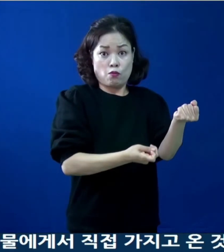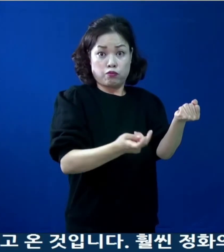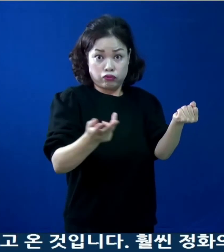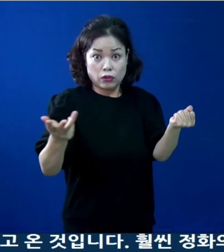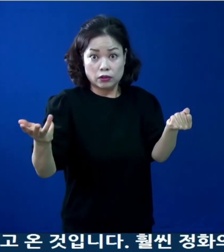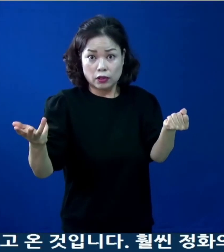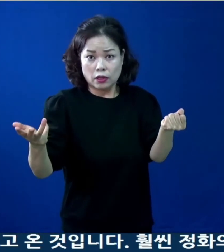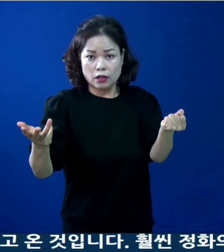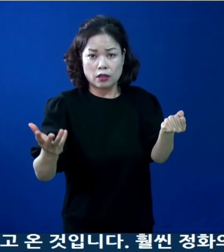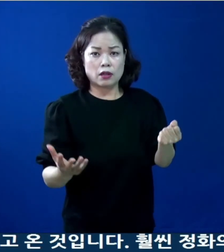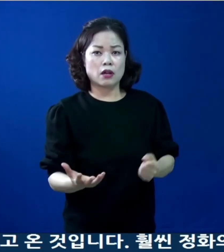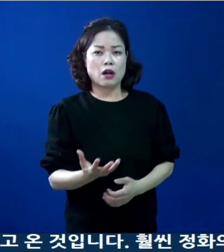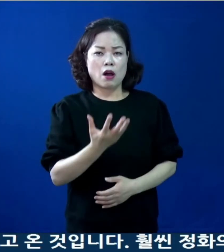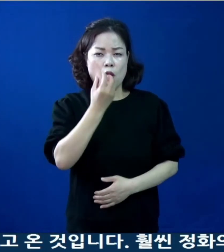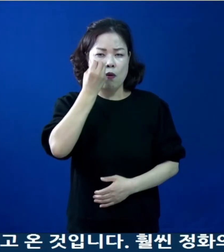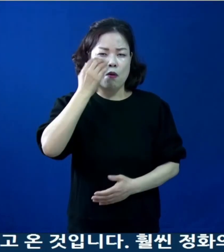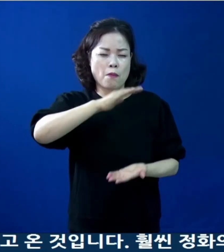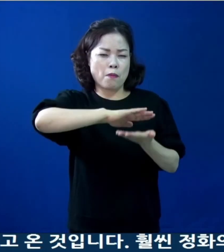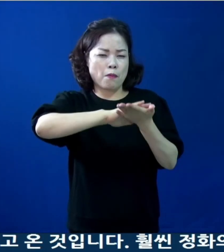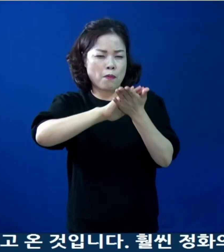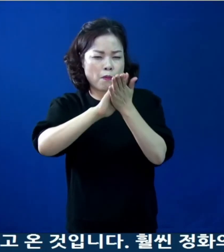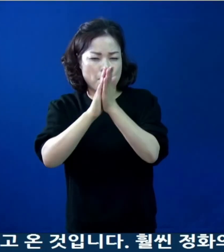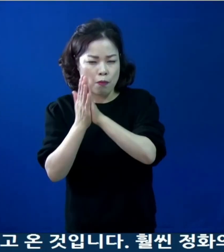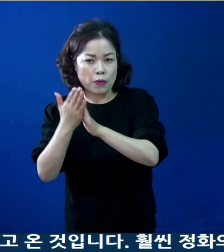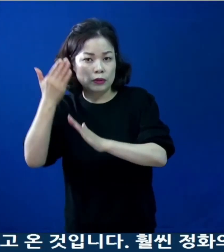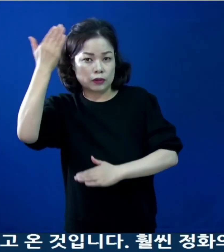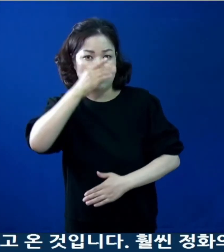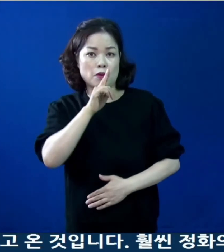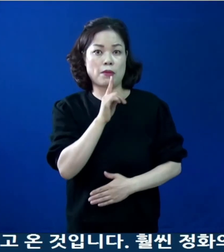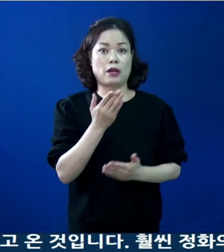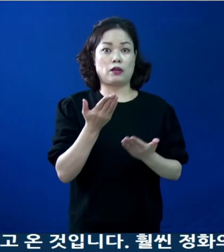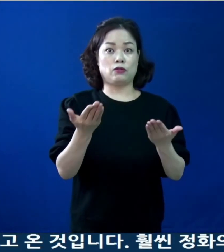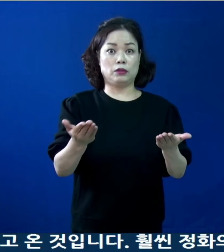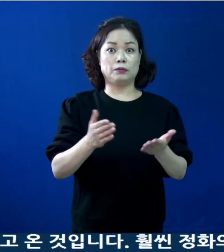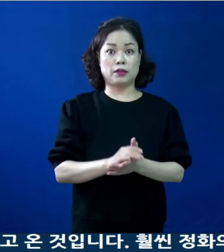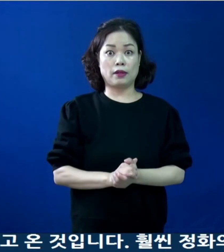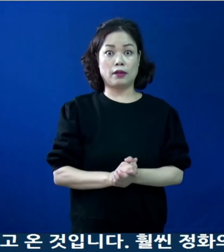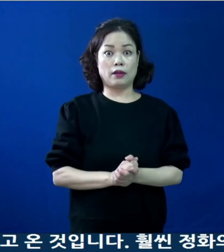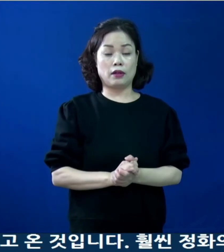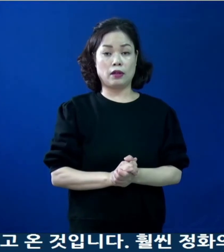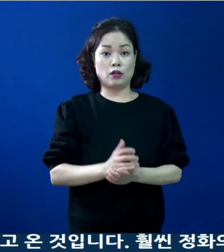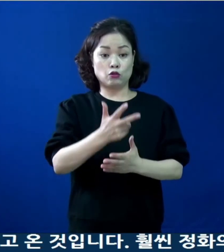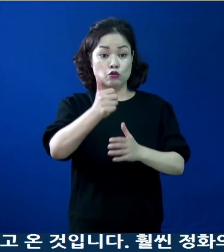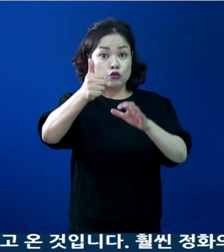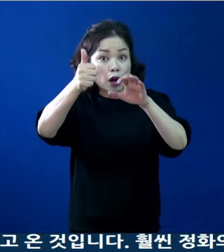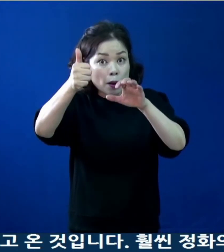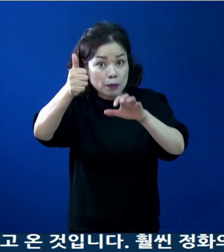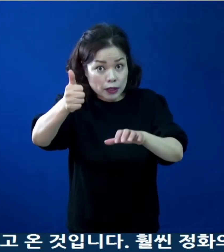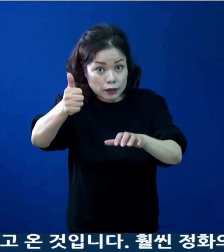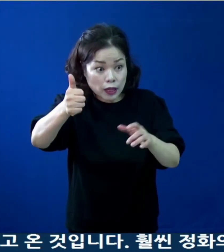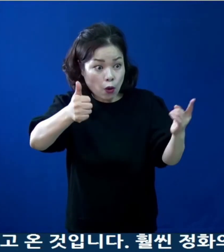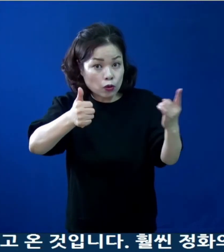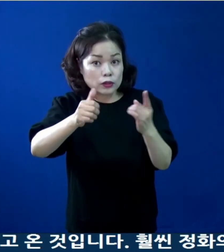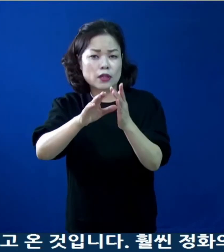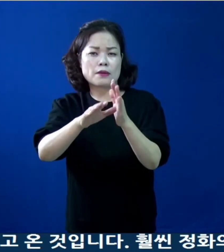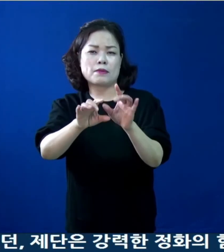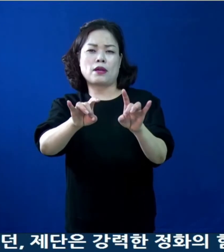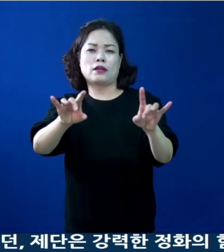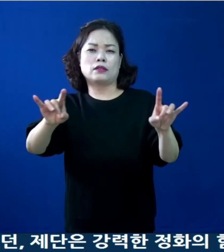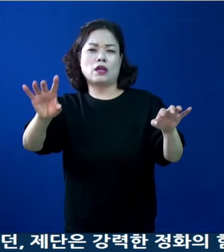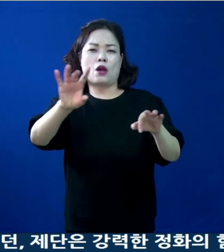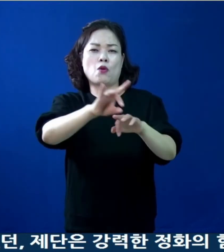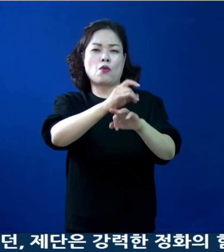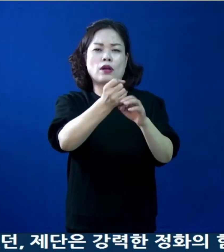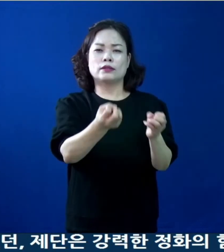역시 정화와 정결을 얘기하는 겁니다. 여러분, 우리 주 앞에 나올 때마다 왕